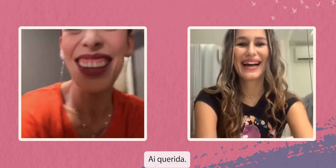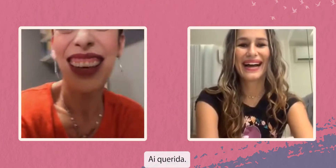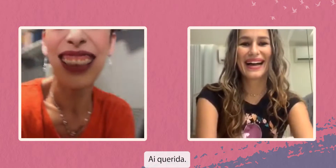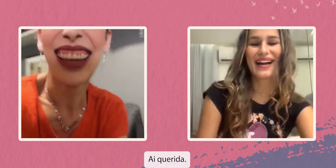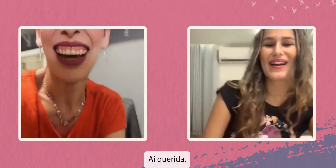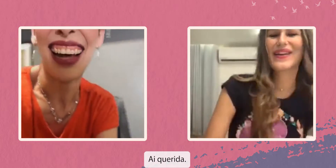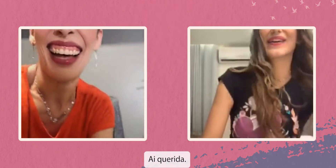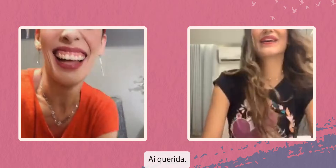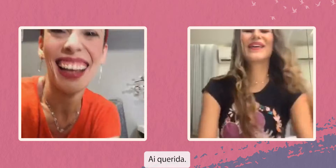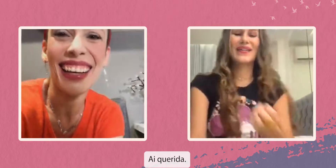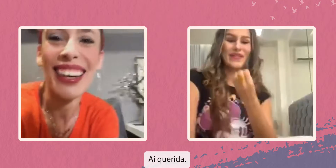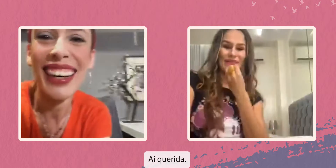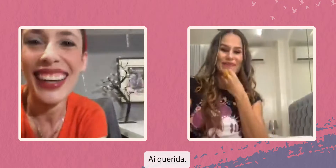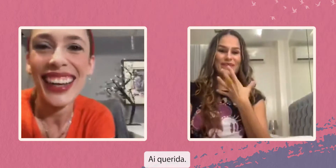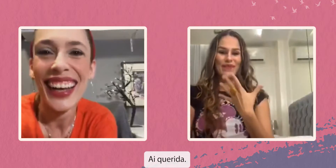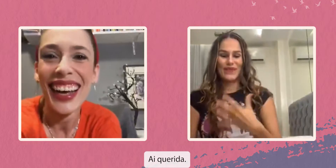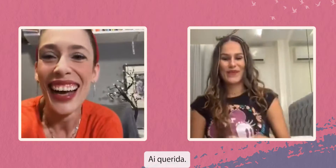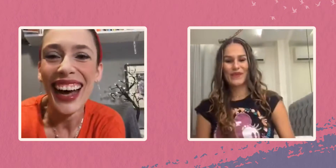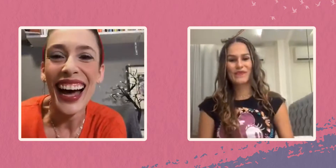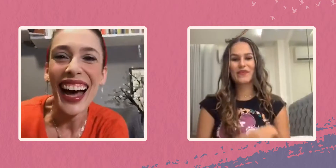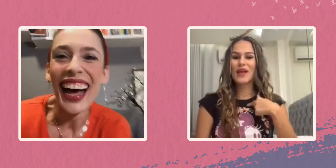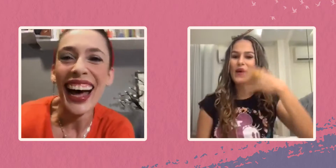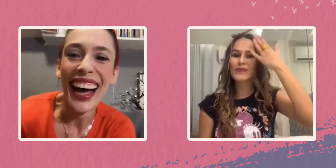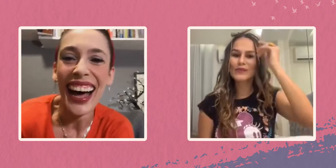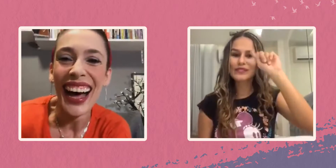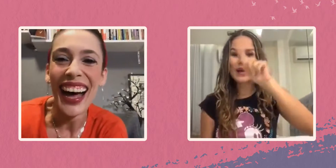Ai, querida.